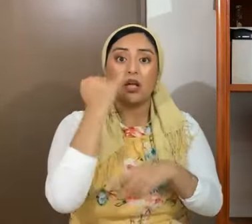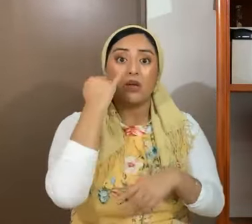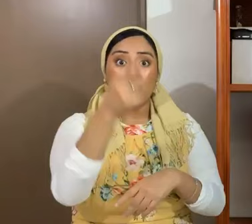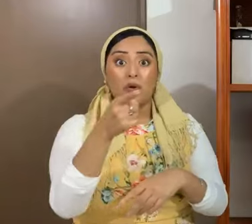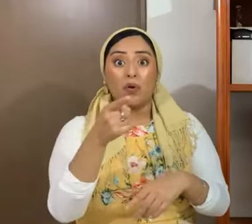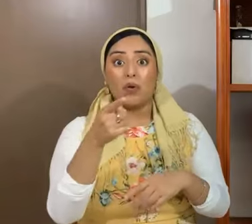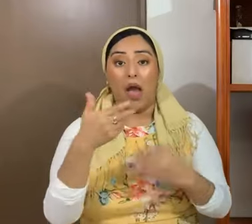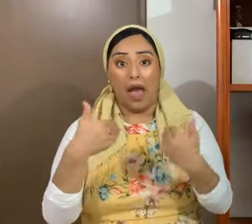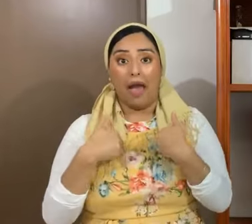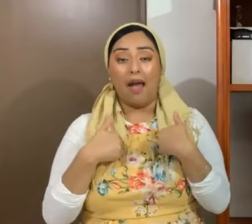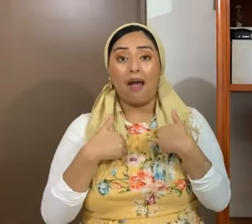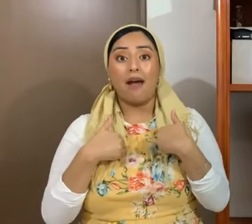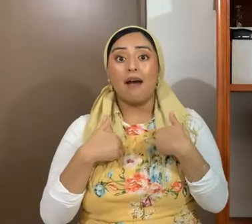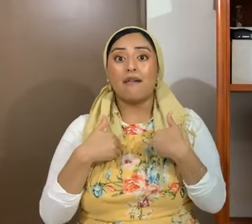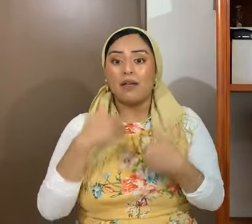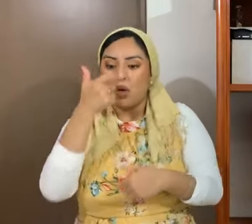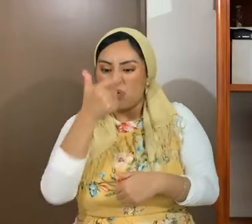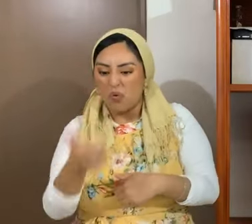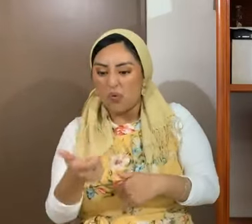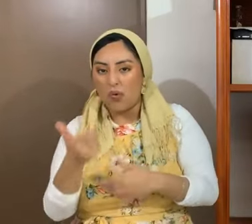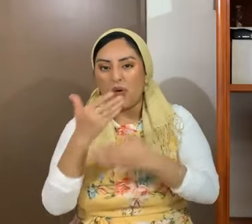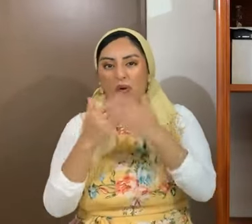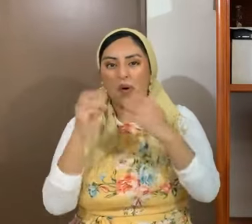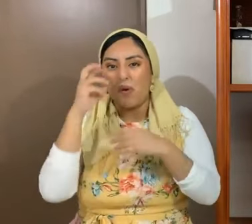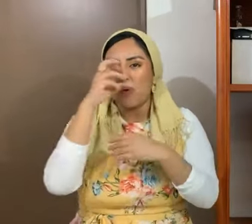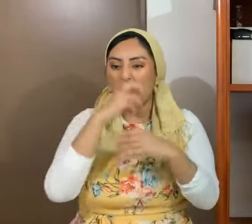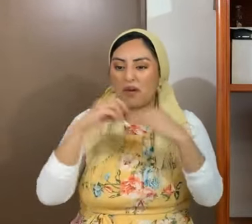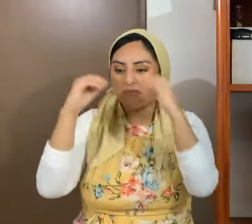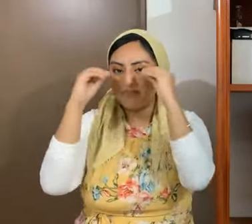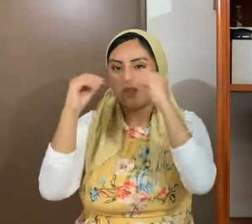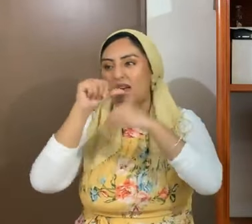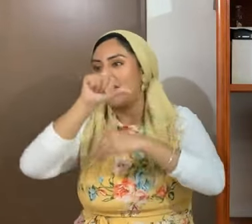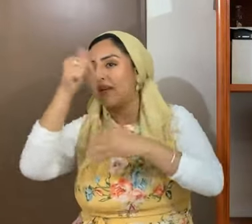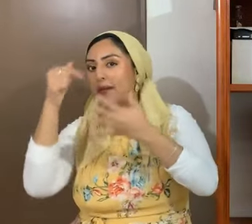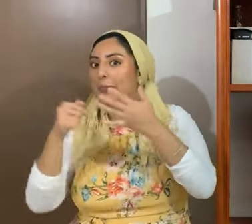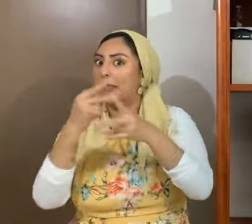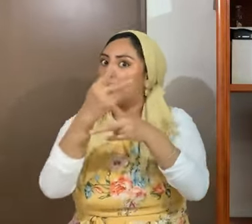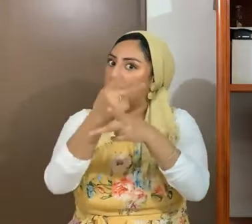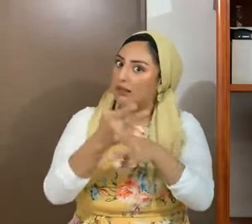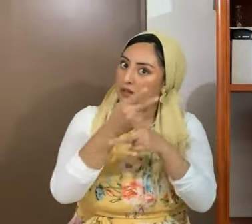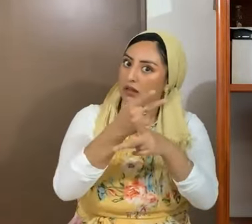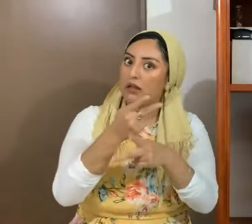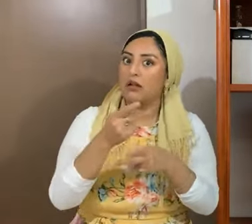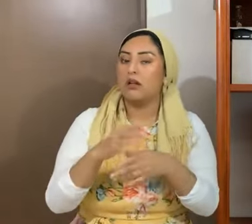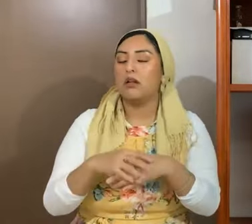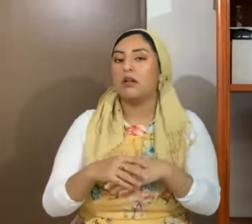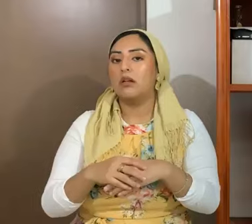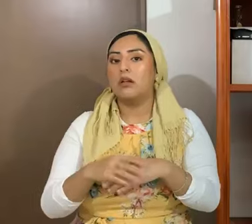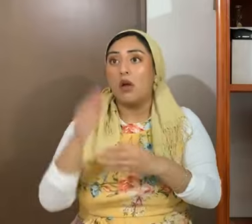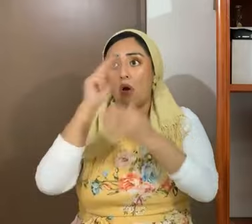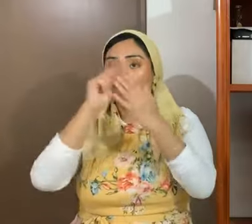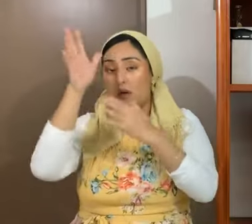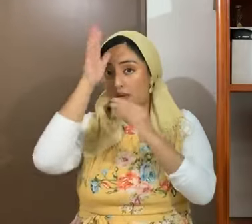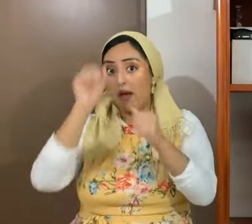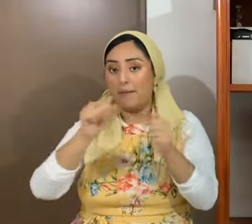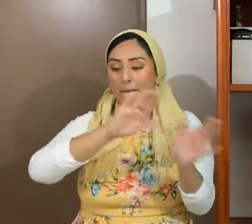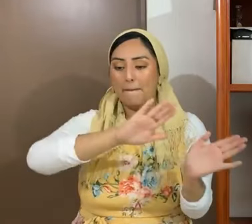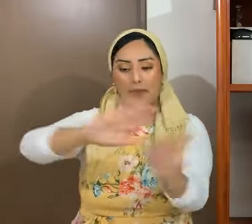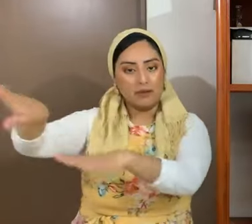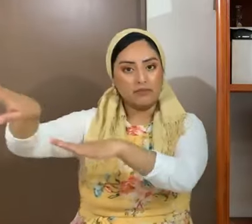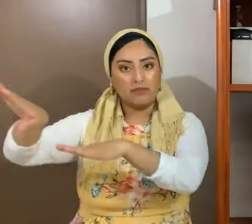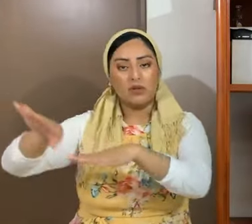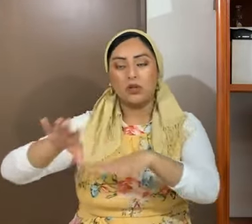empezado a escuchar o a ver cosas raras, doctrinas raras, ten cuidado, a lo mejor ya estás escuchando un rebelde y el Eterno te puede hacer a un